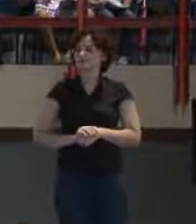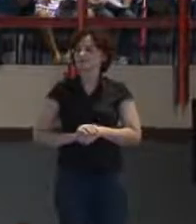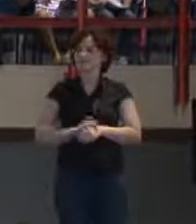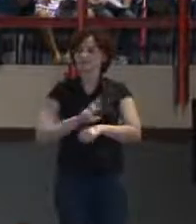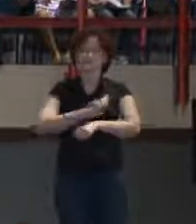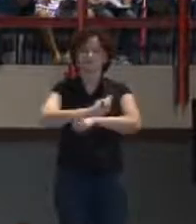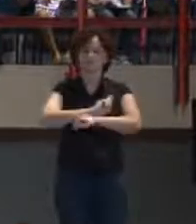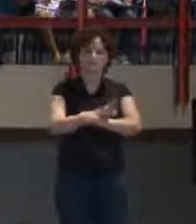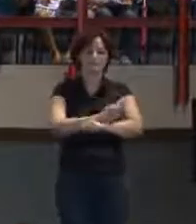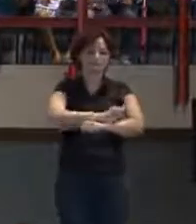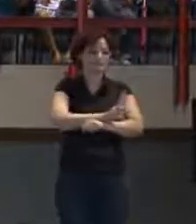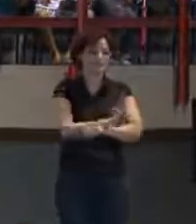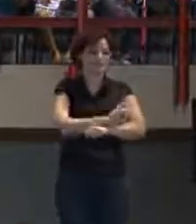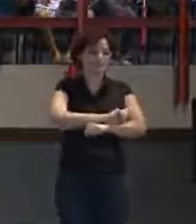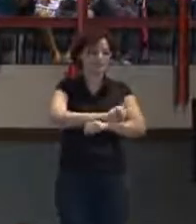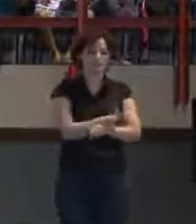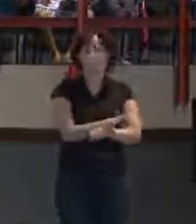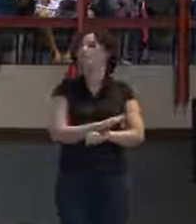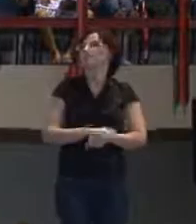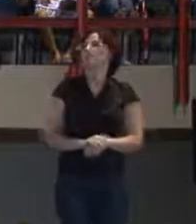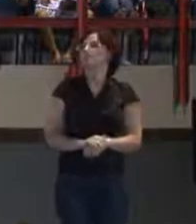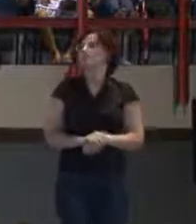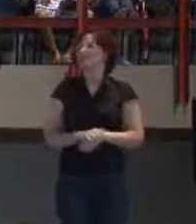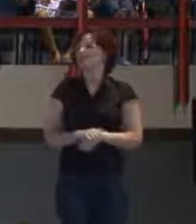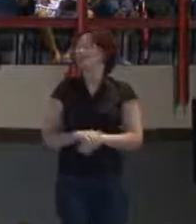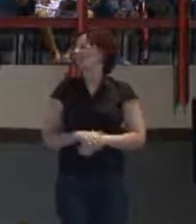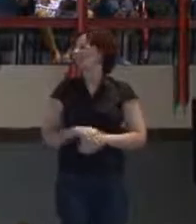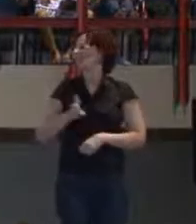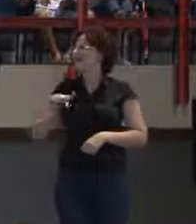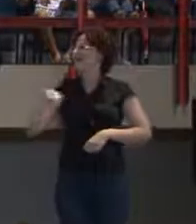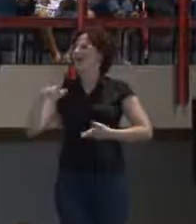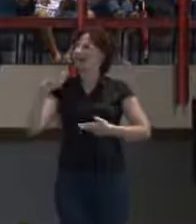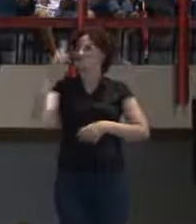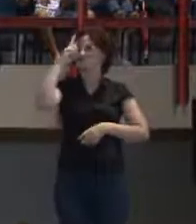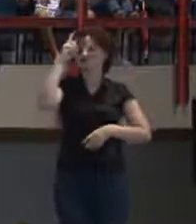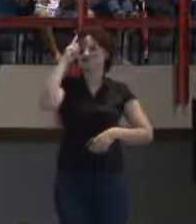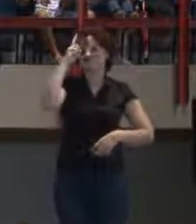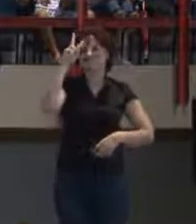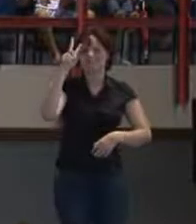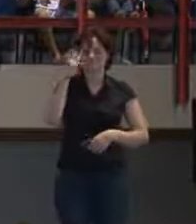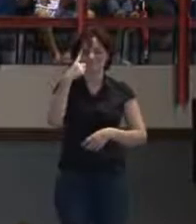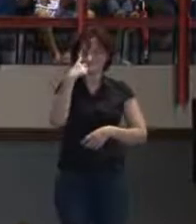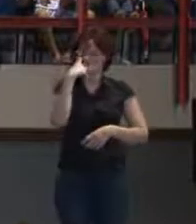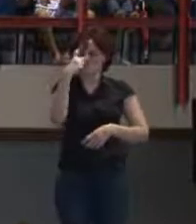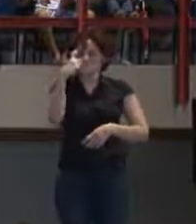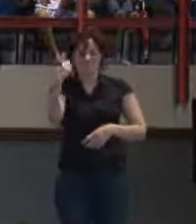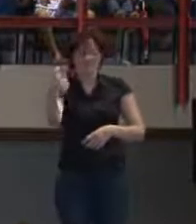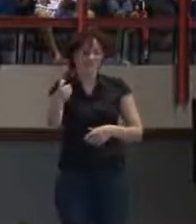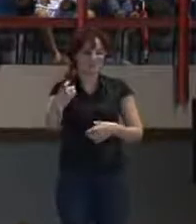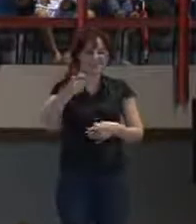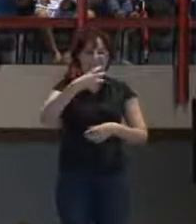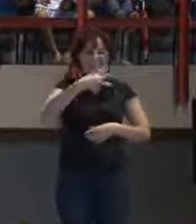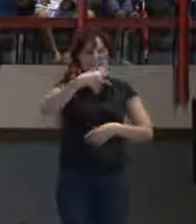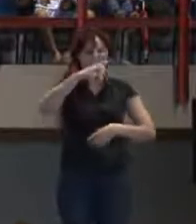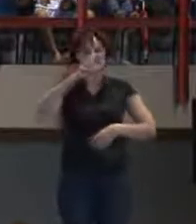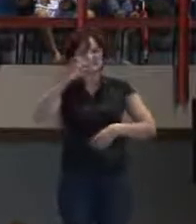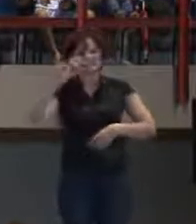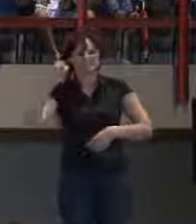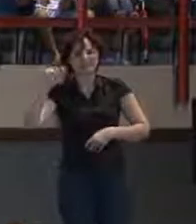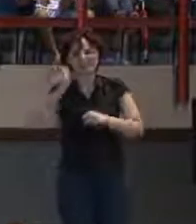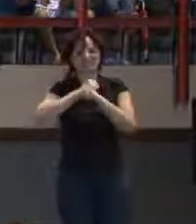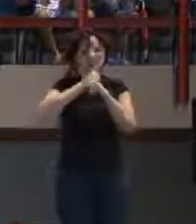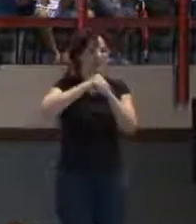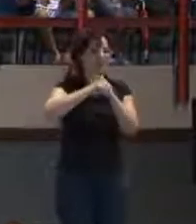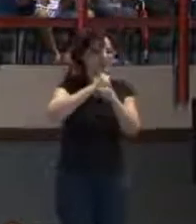maldito de uma história podre de 300 e poucos anos de exploração da figura do negro. Não fomos nós brancos